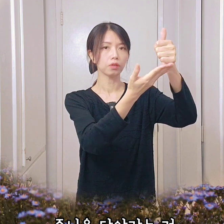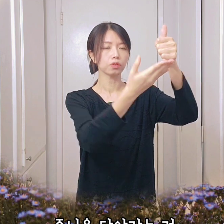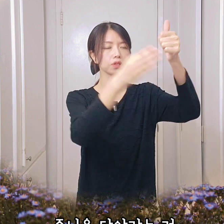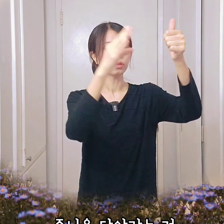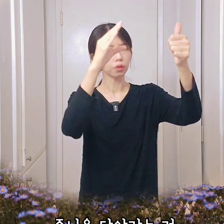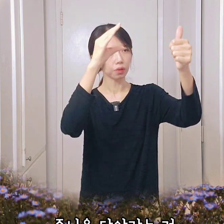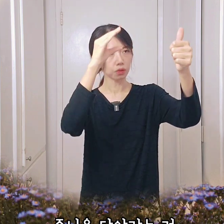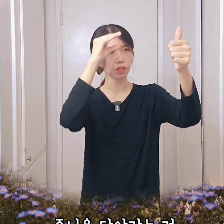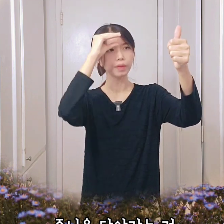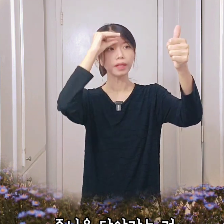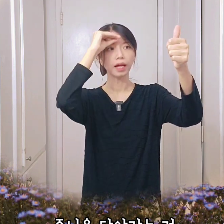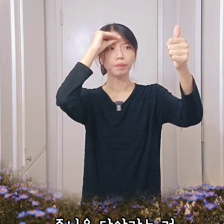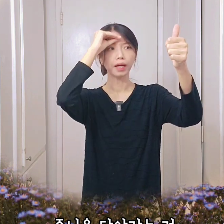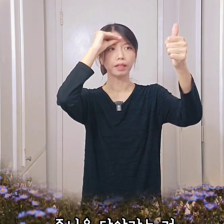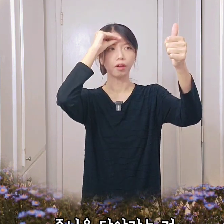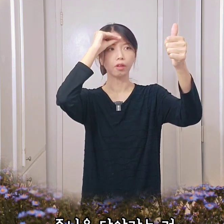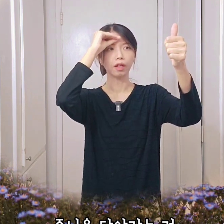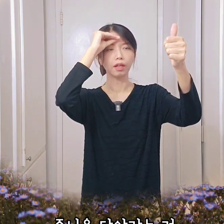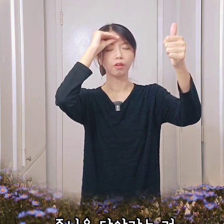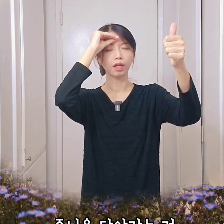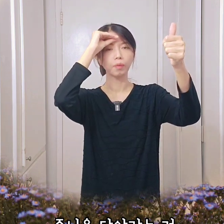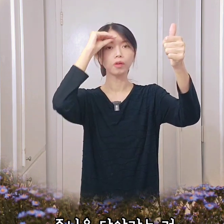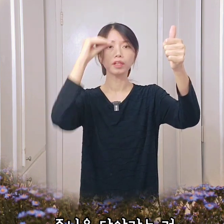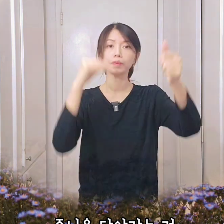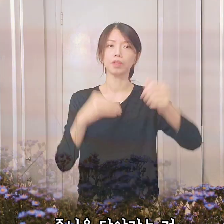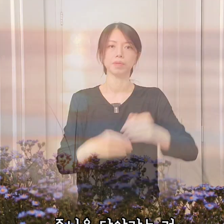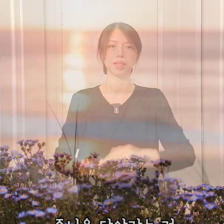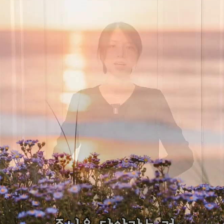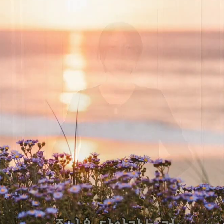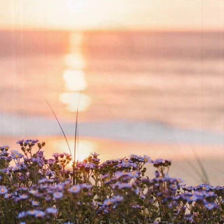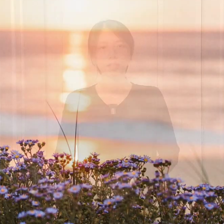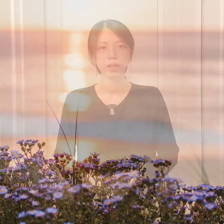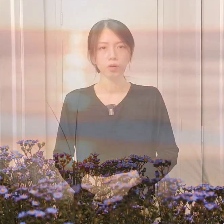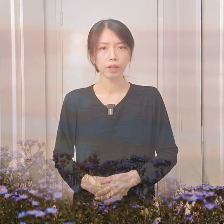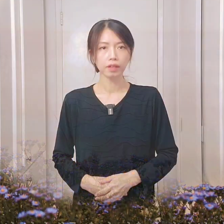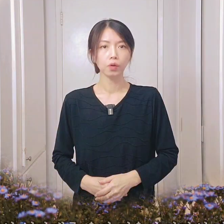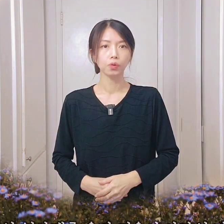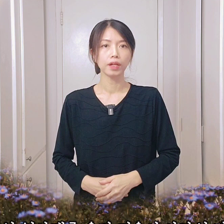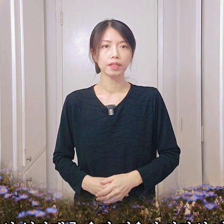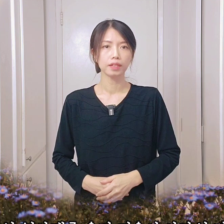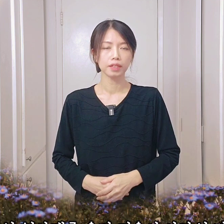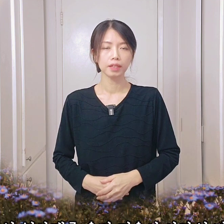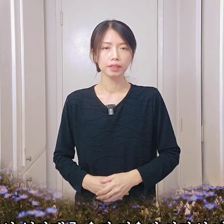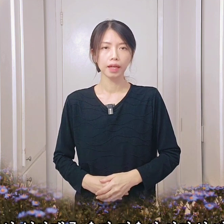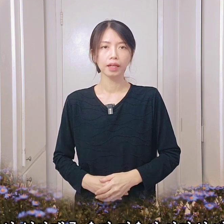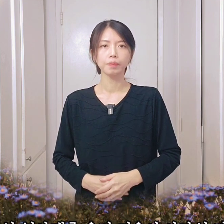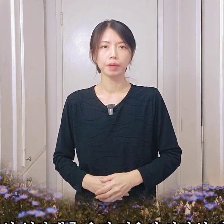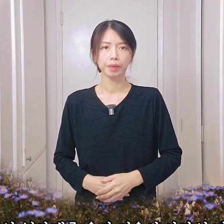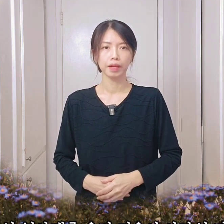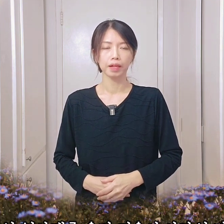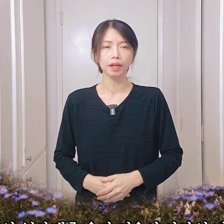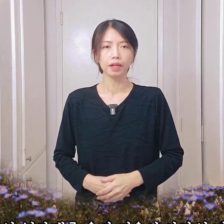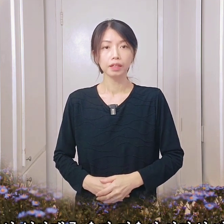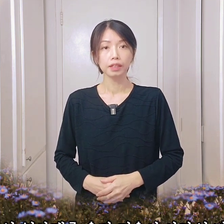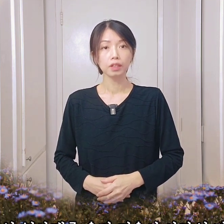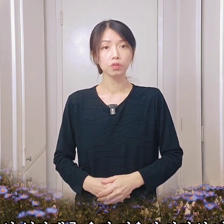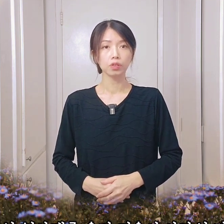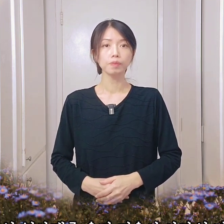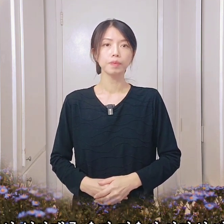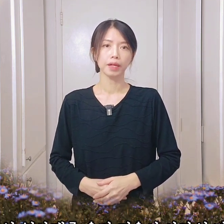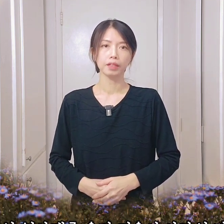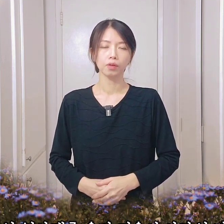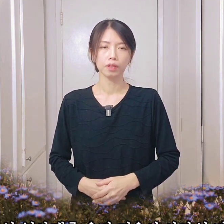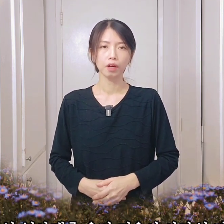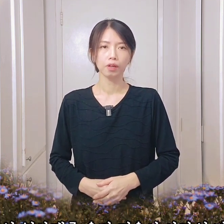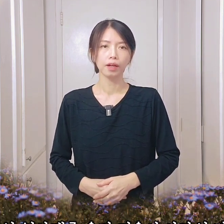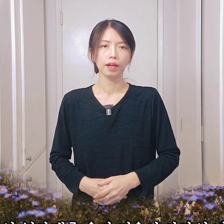엄지는 그대로 두시고 주님을 닮아가는 것 이렇게 표현하시면 됩니다. 그의 형상대로 우리를 지으신 사랑의 비밀. 그는